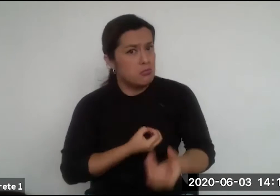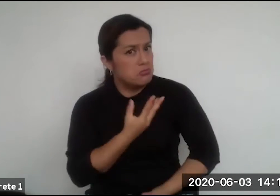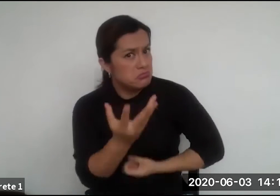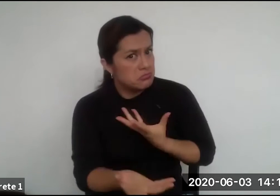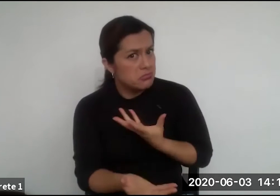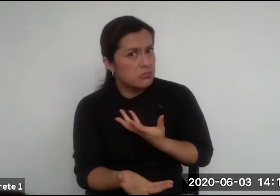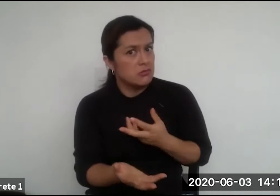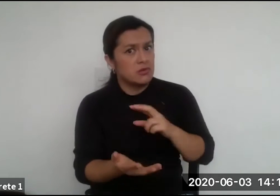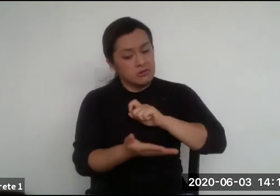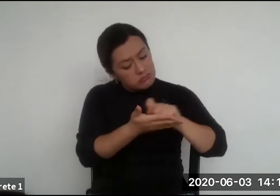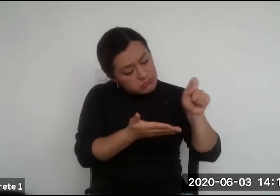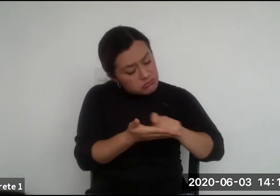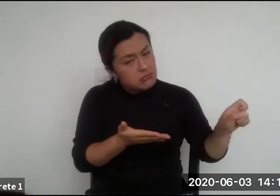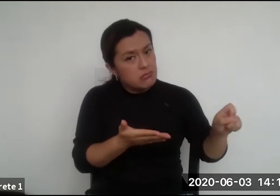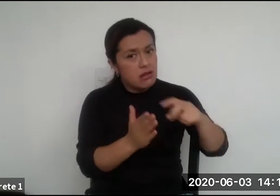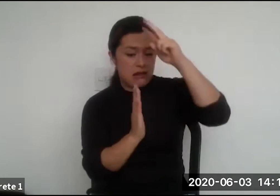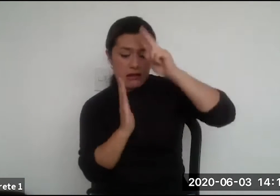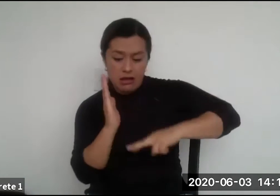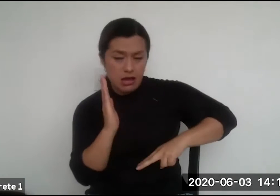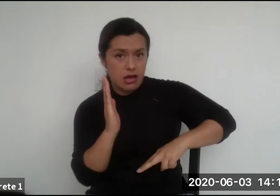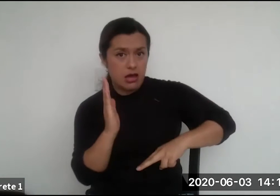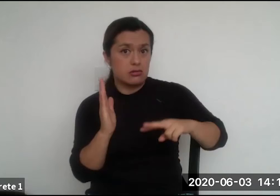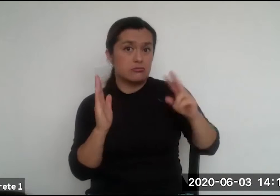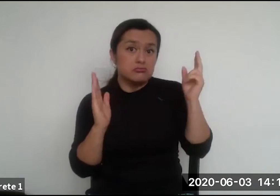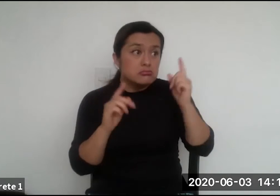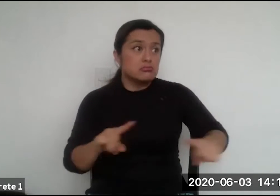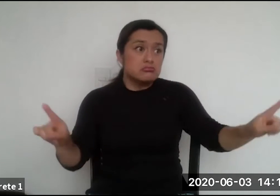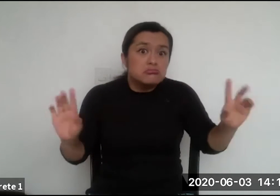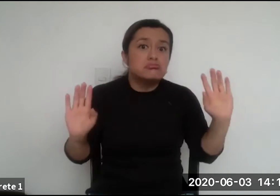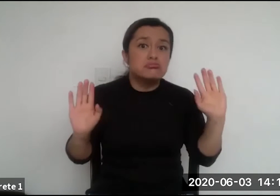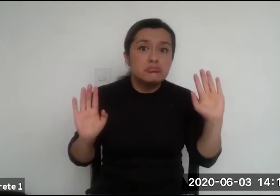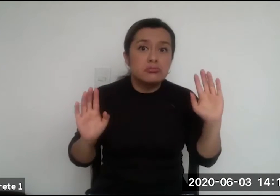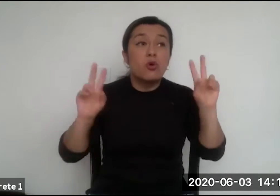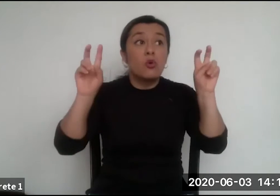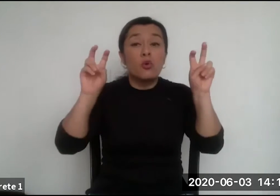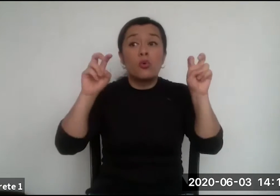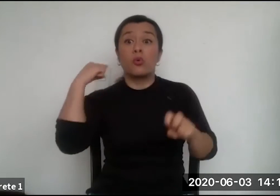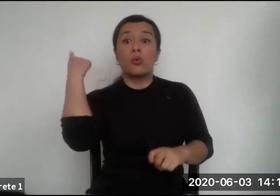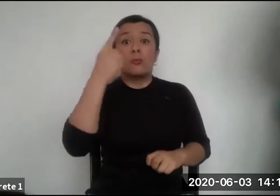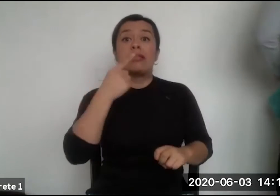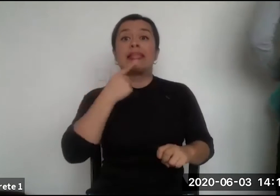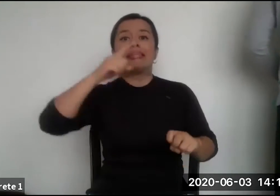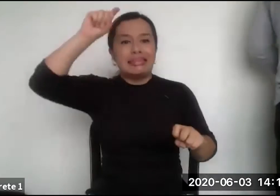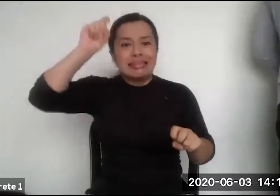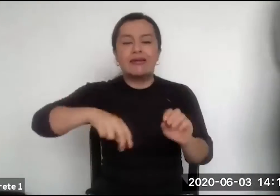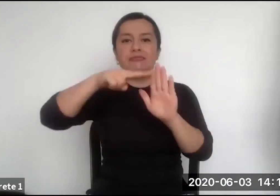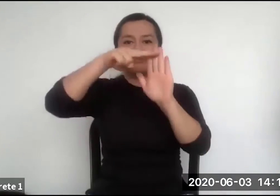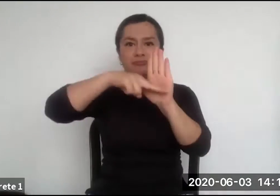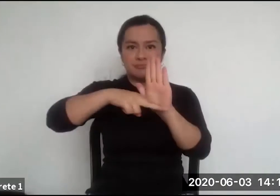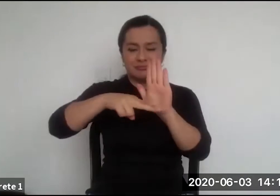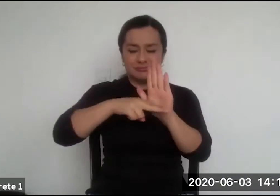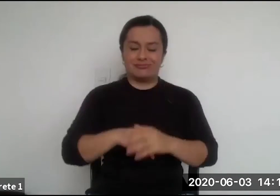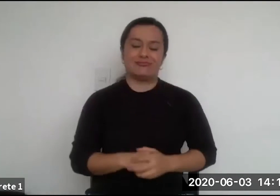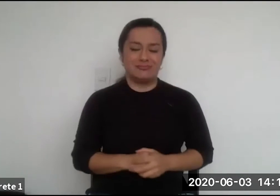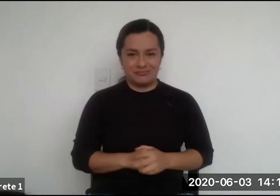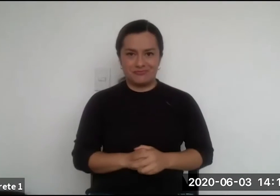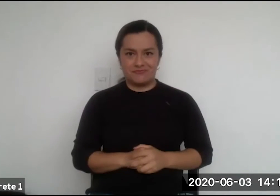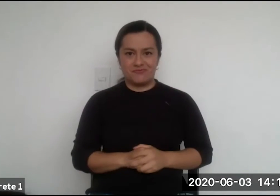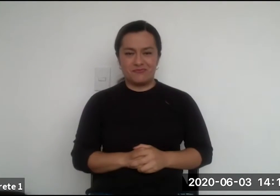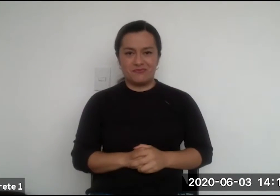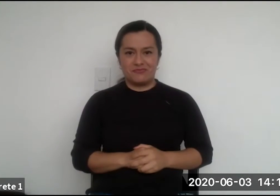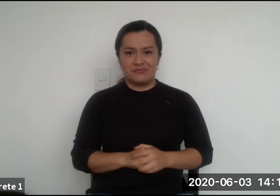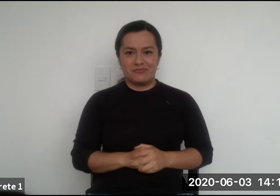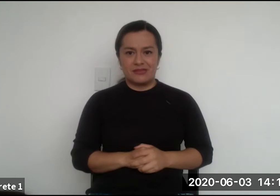pues son distintas a lo que se torna dentro del canon de la normalidad como la visión, ¿no? Sin embargo,